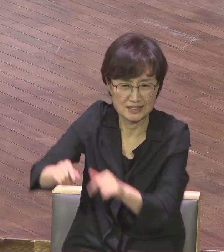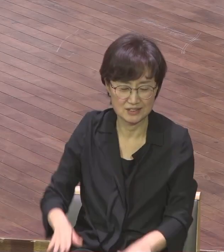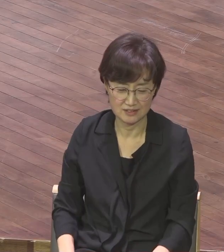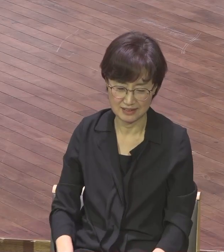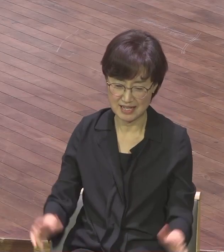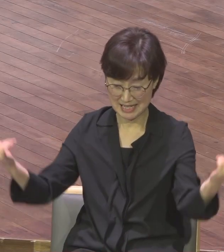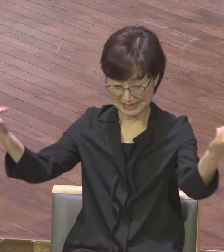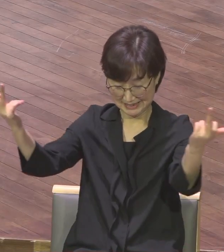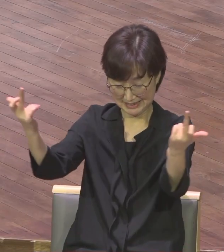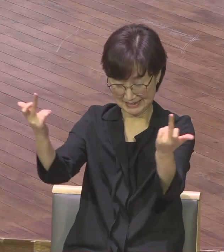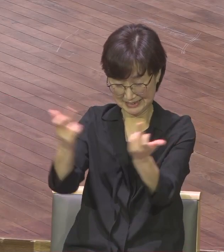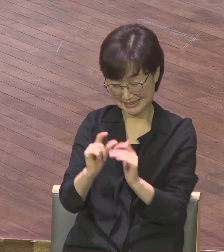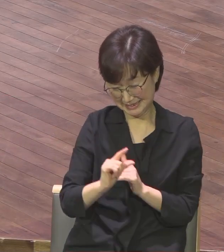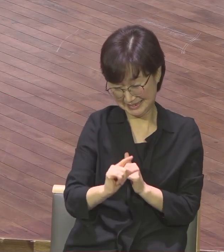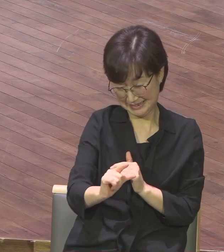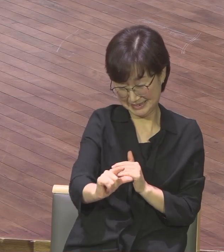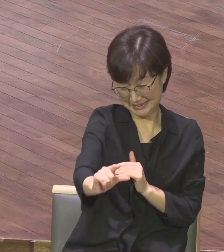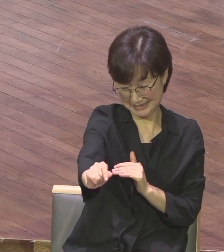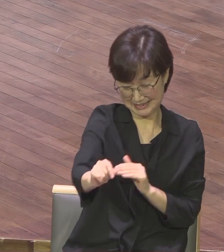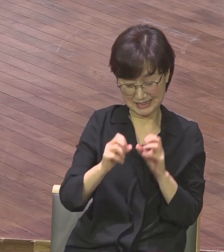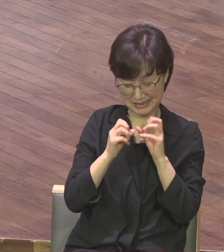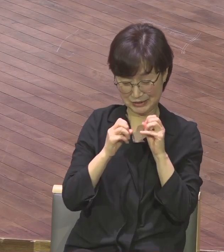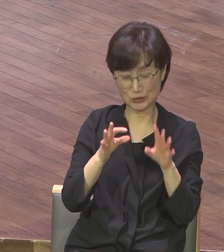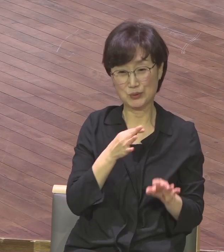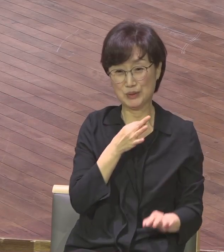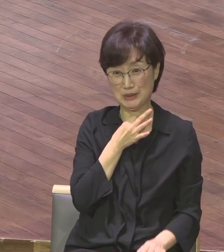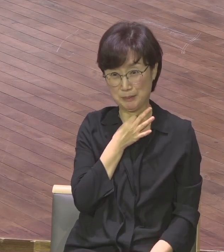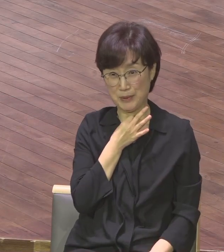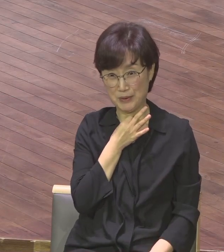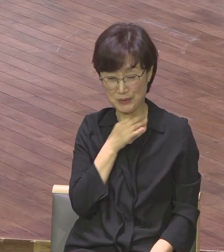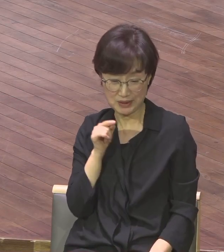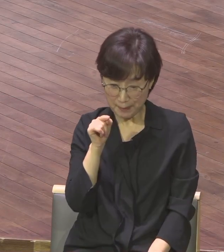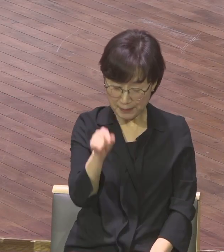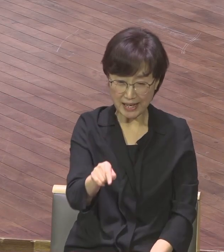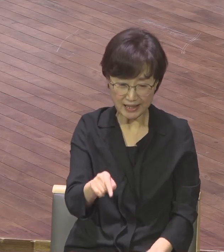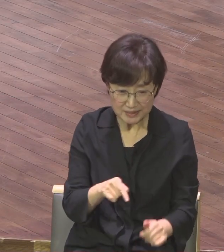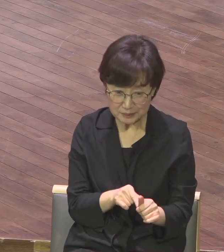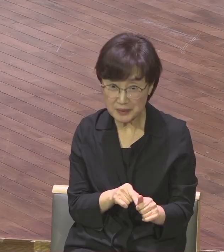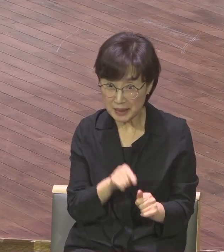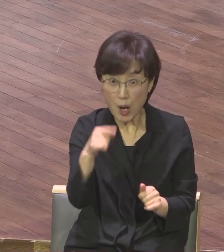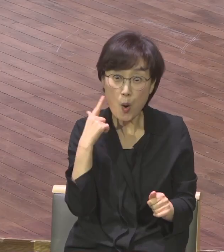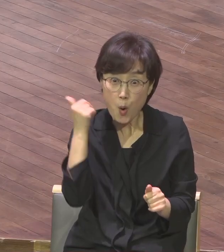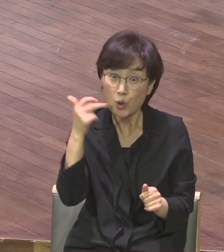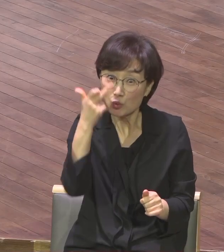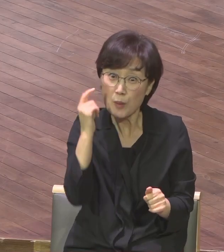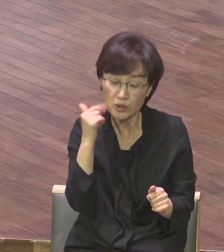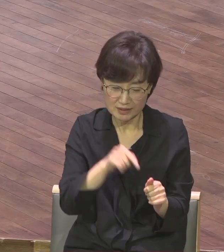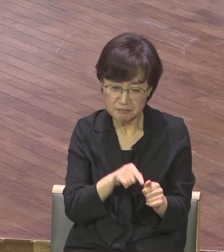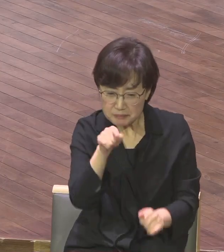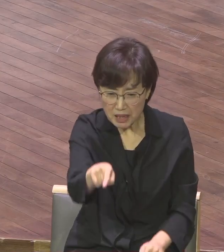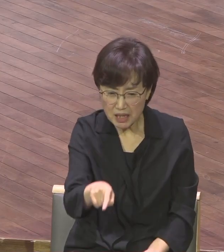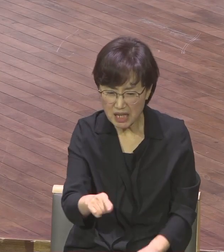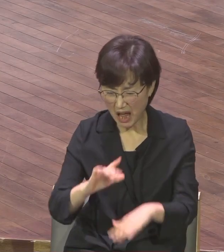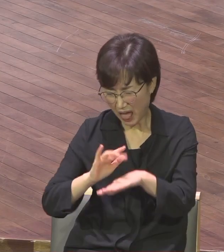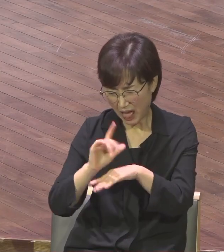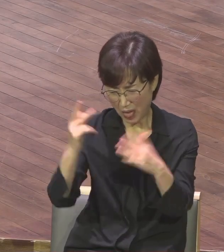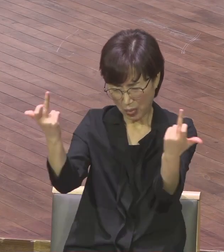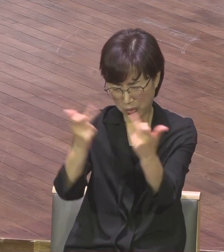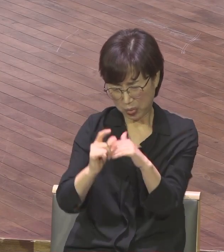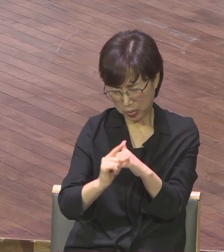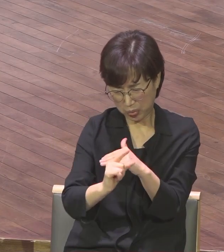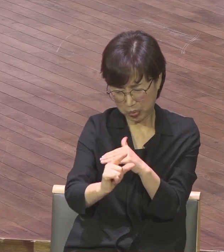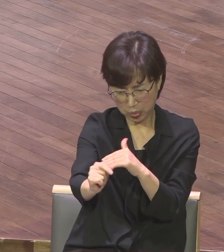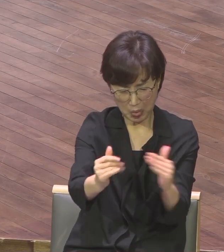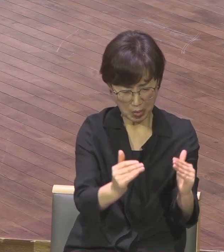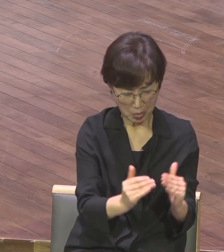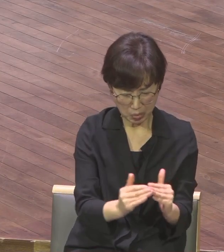있었던 일입니다. 실제로 너무 깊은 산골이라 집들이 따문따문 이래 있으니까